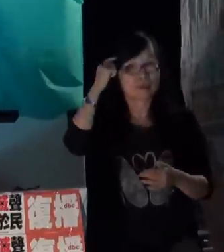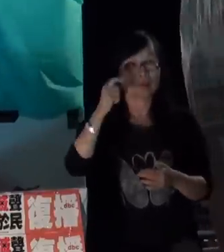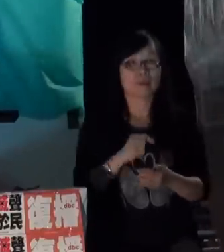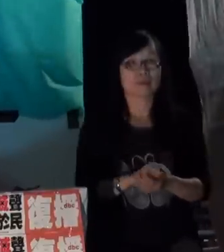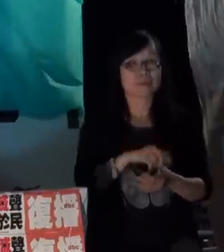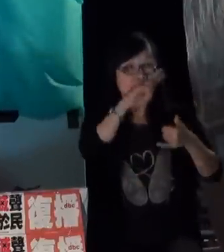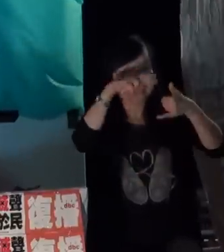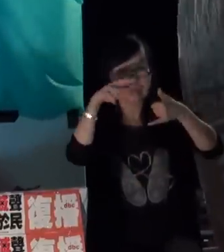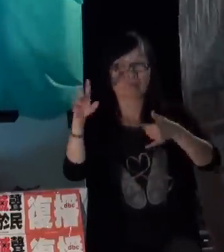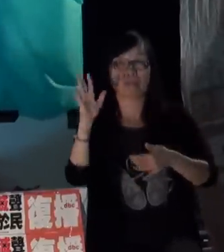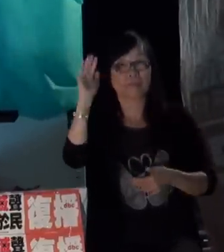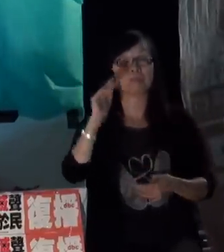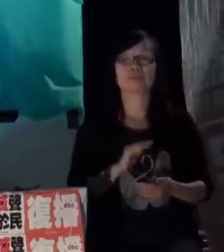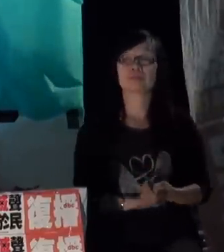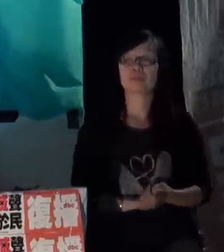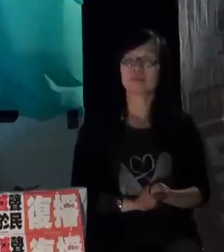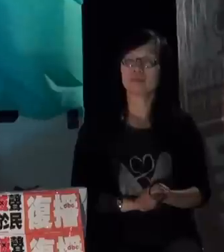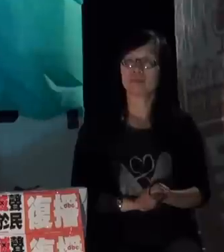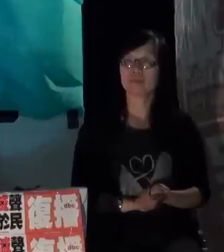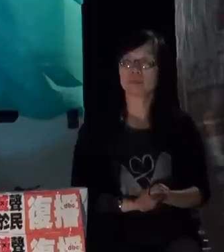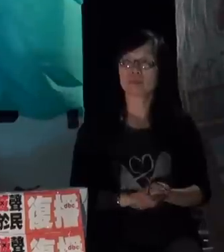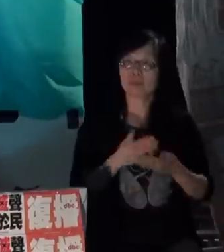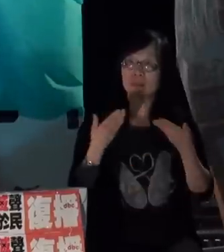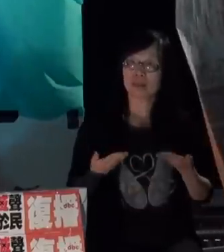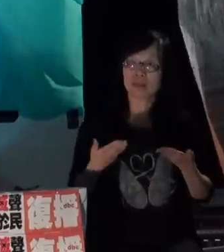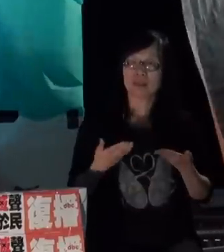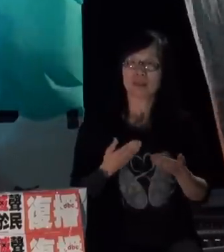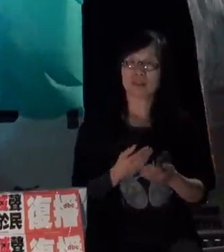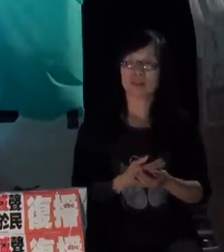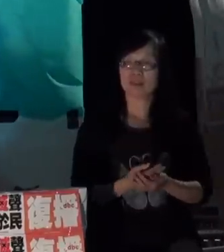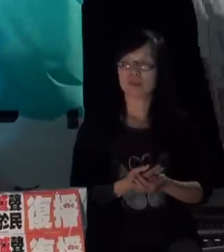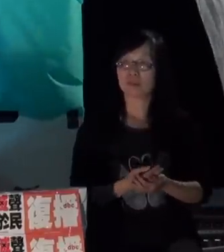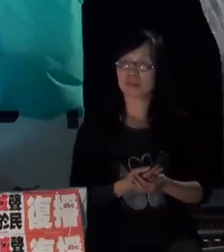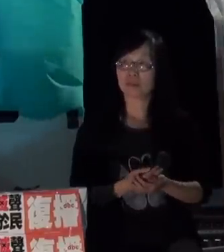自己翻去抄下大佬。 咁你好簡單啫嘛，即係而家嘅新